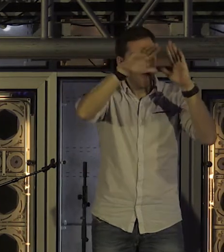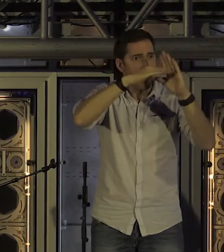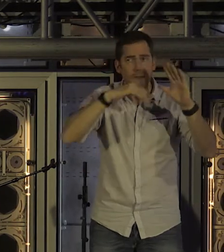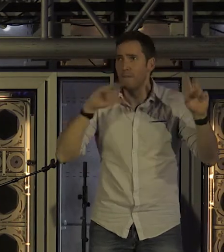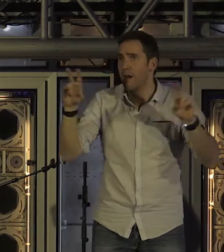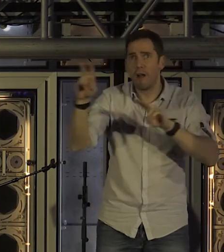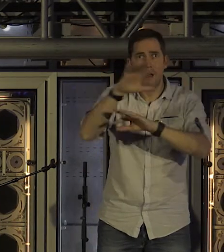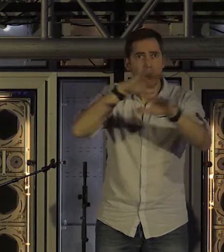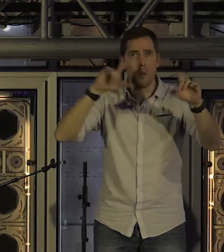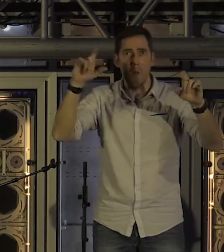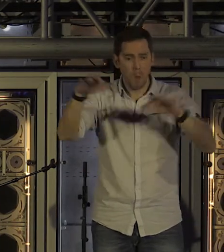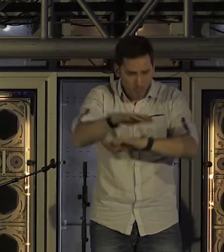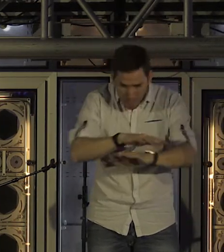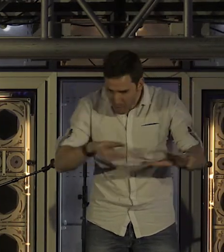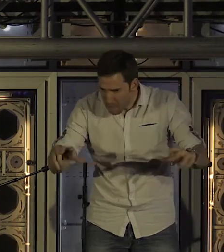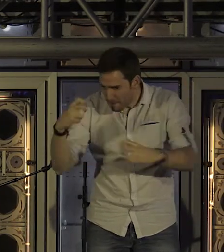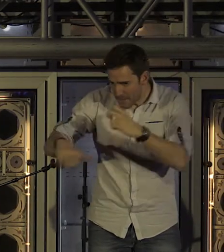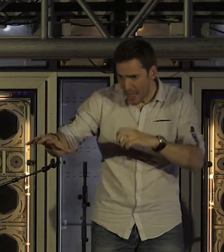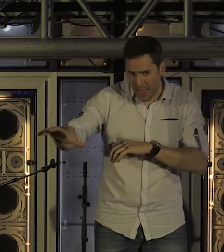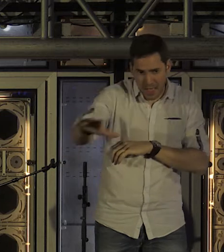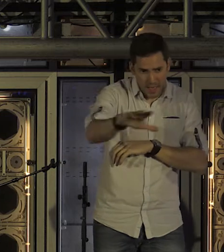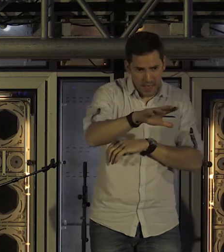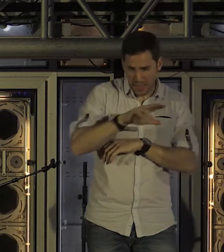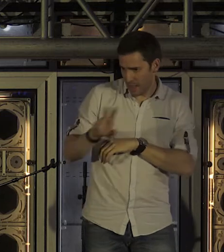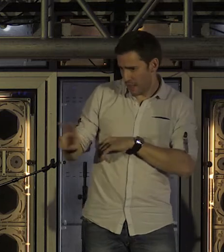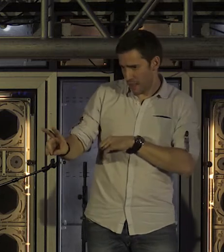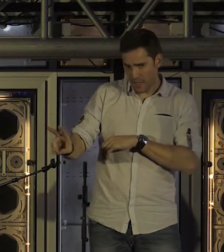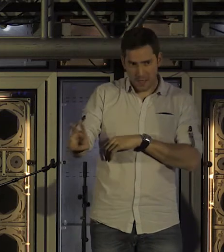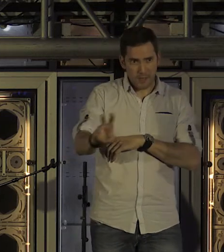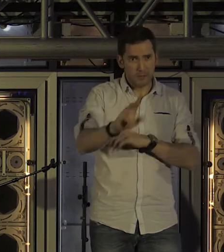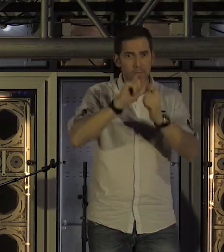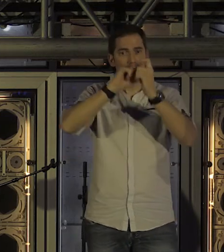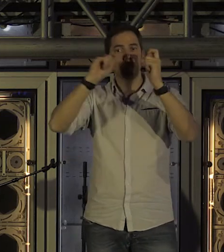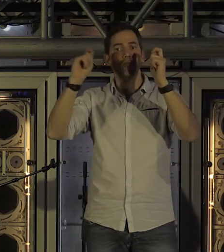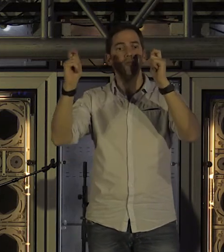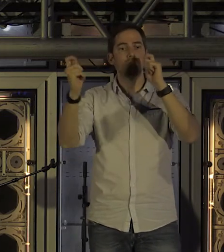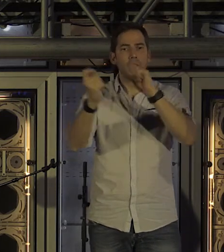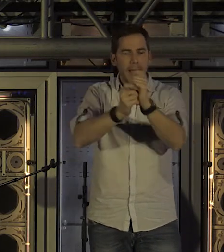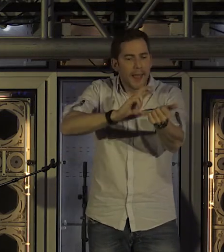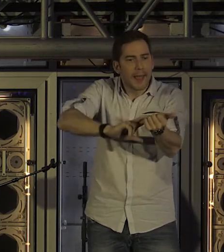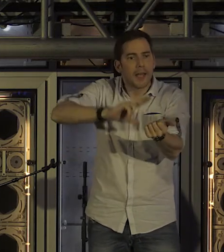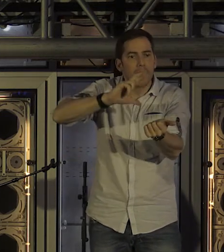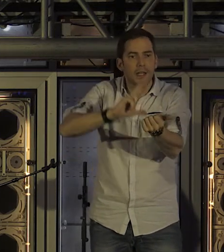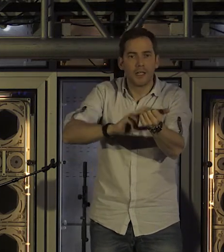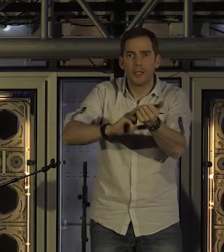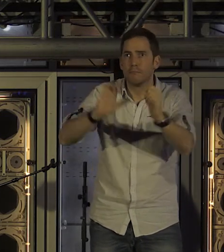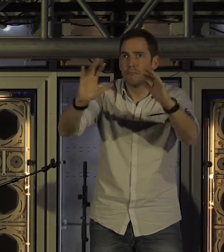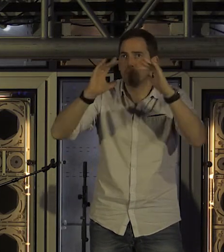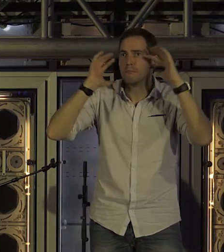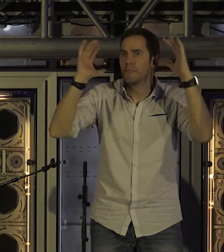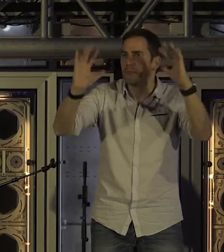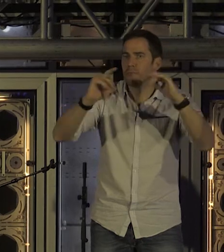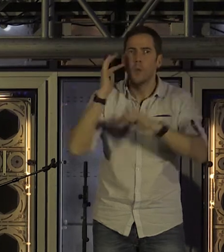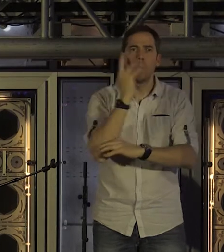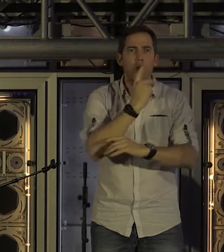oreillers d'eau, les rochers langues, changer le pouls. Au cœur des plumages,